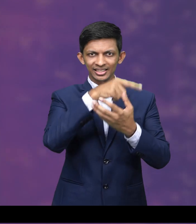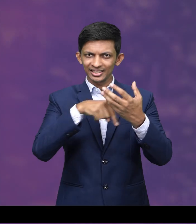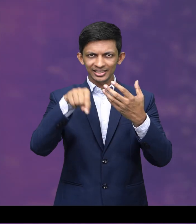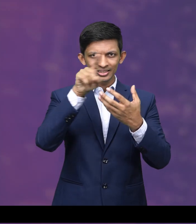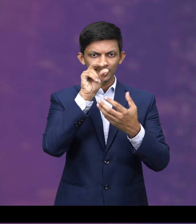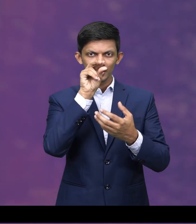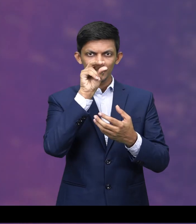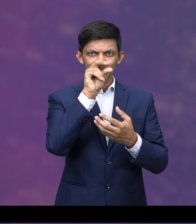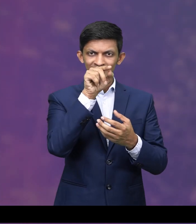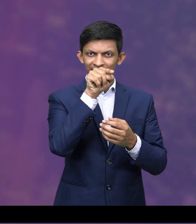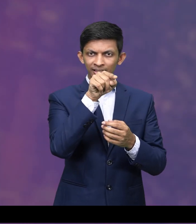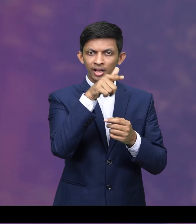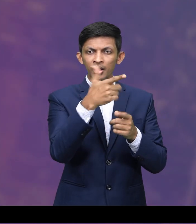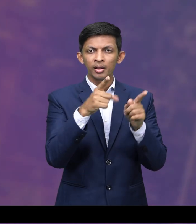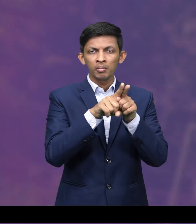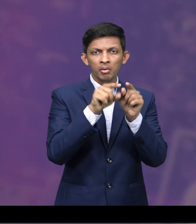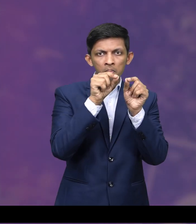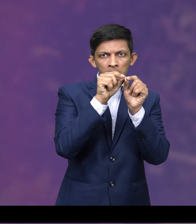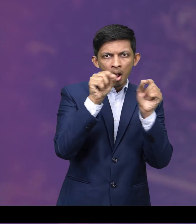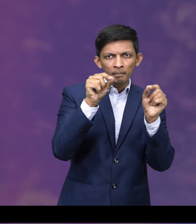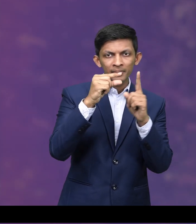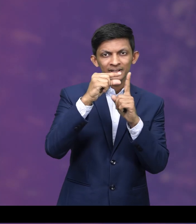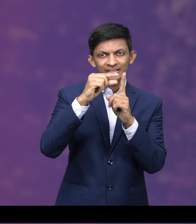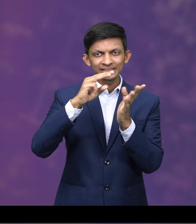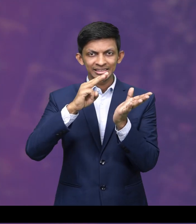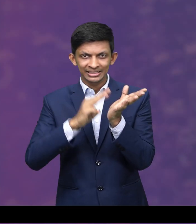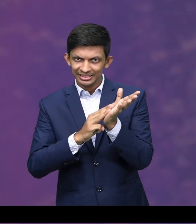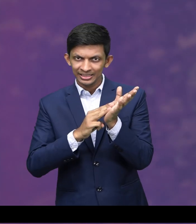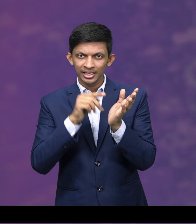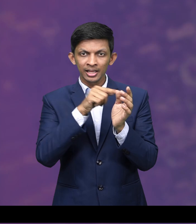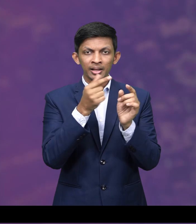పరమాణు వ్యాసార్థం pm పీకోమీటర్ యూనిట్లలో కొలుస్తారు.